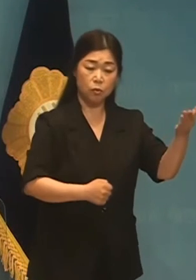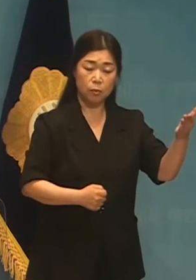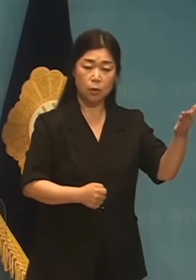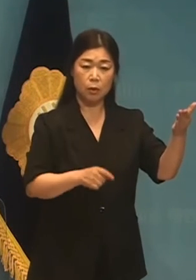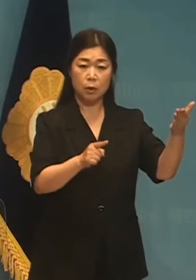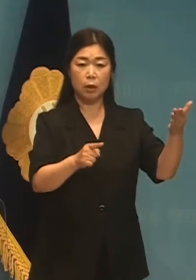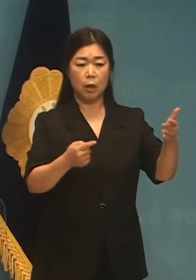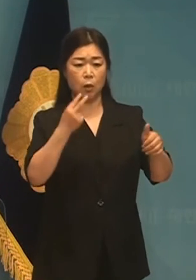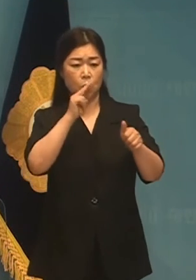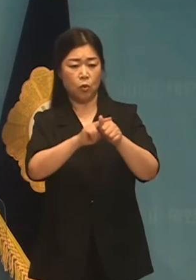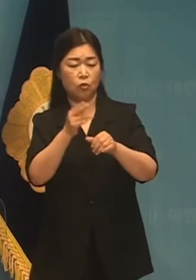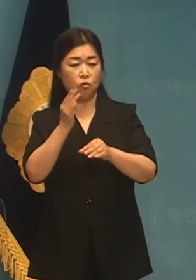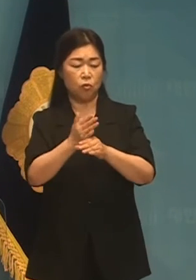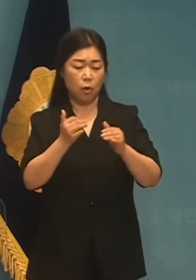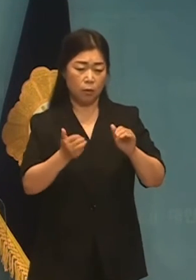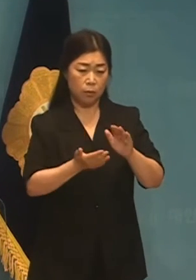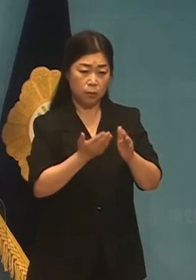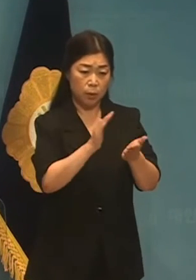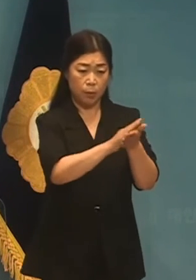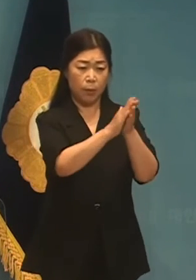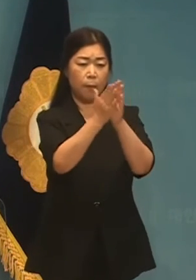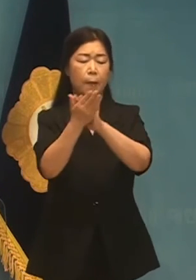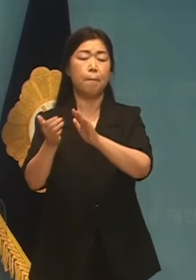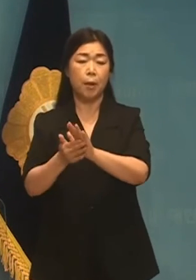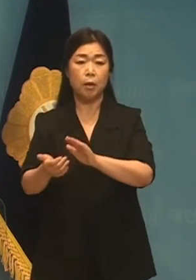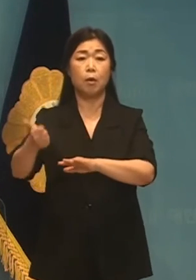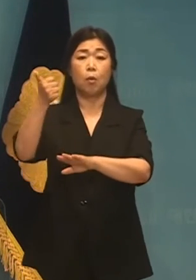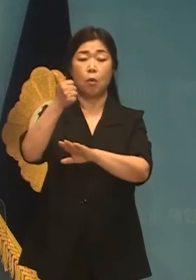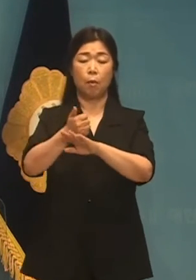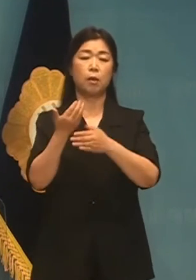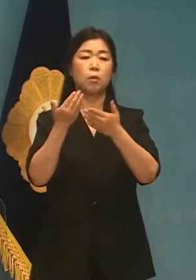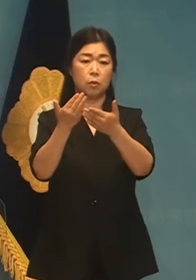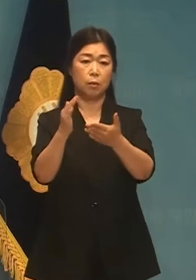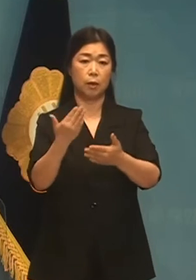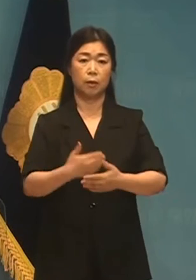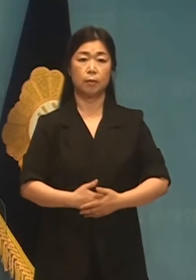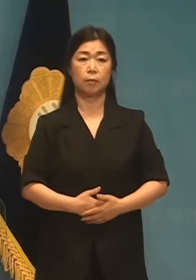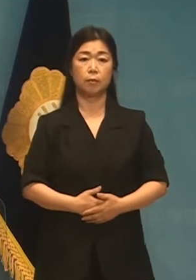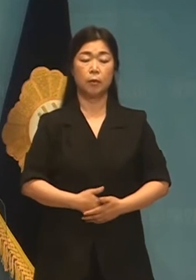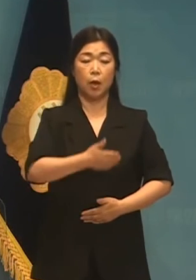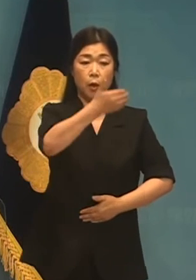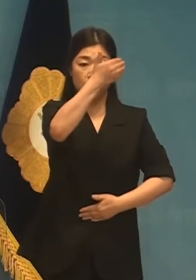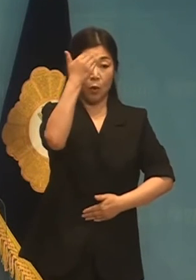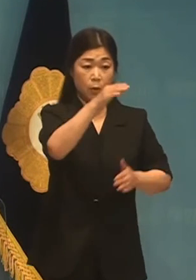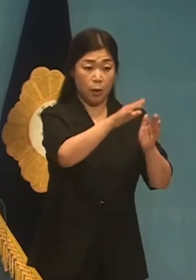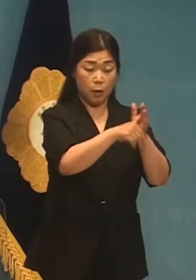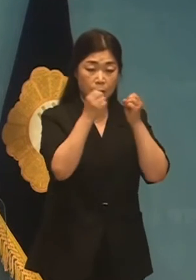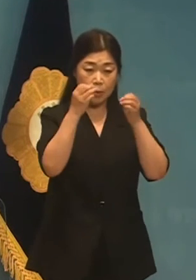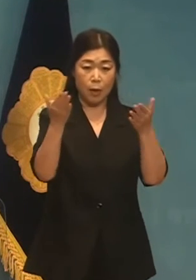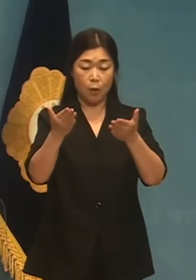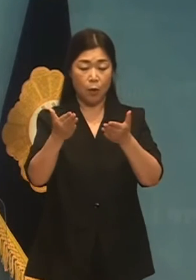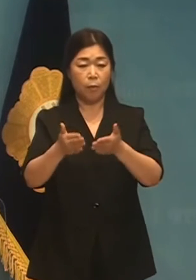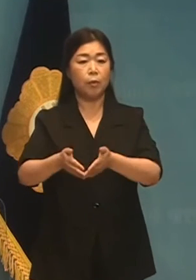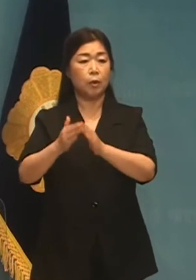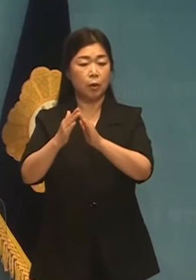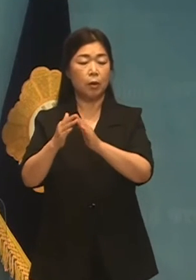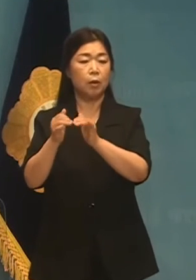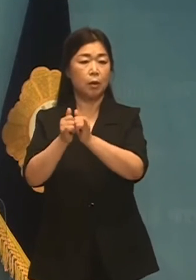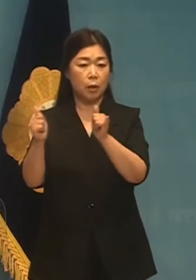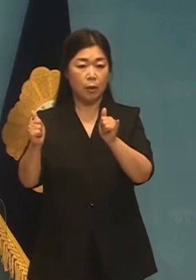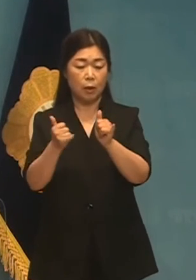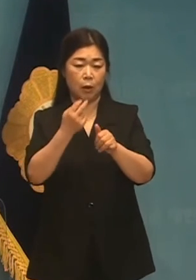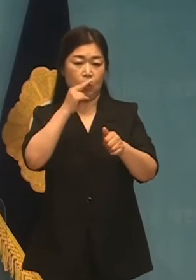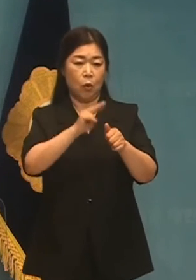도전으로 진행 중인 성공으로 받아들일 수 있어야 합니다. 청년 세대와 창업가들의 도전 의지와